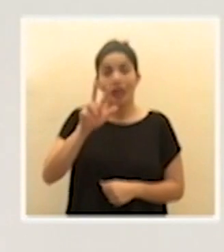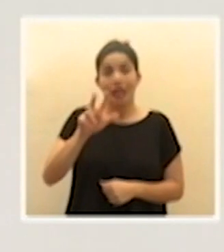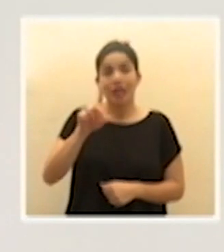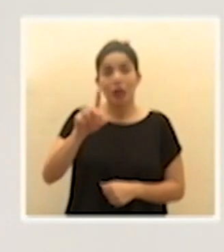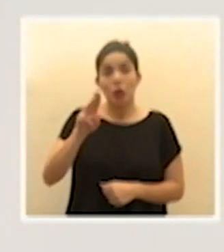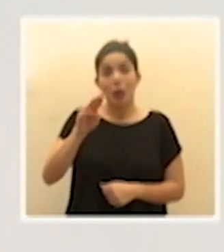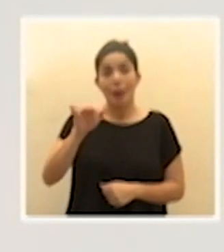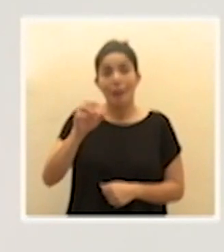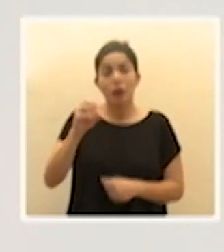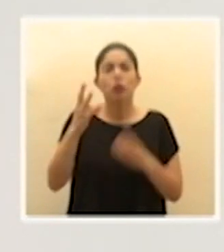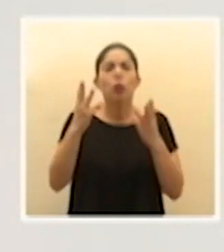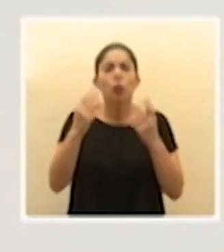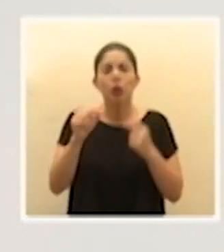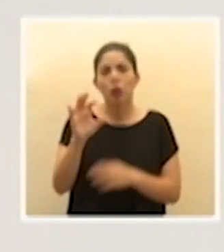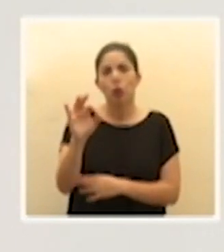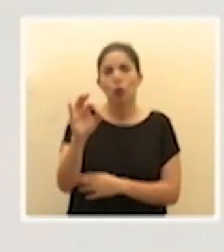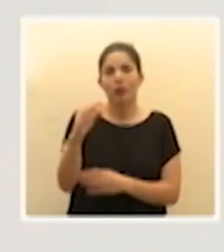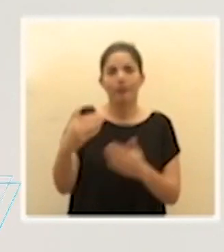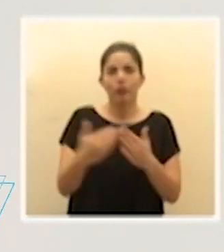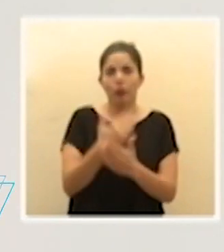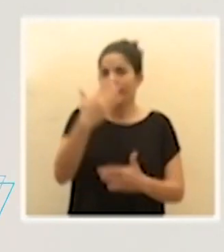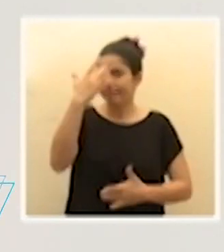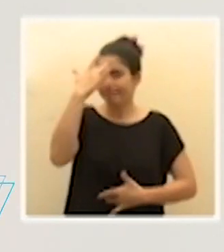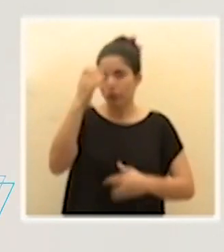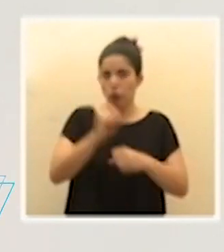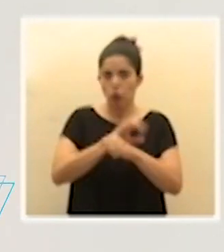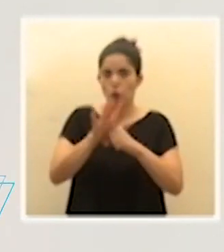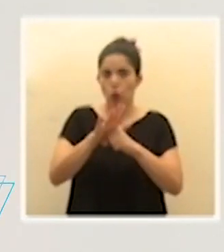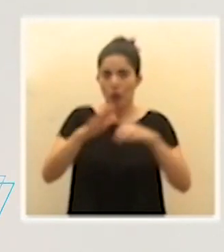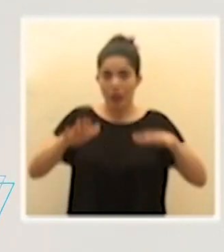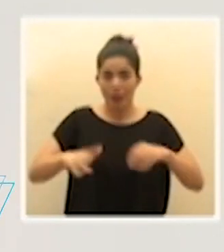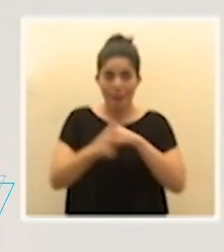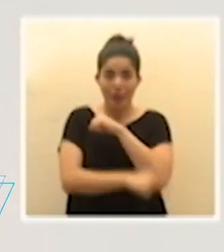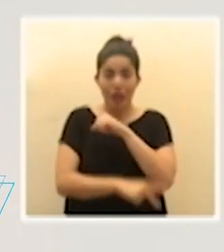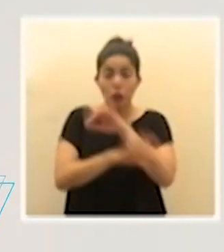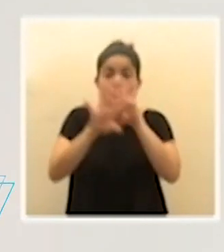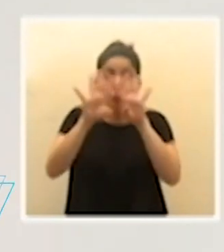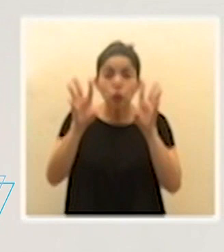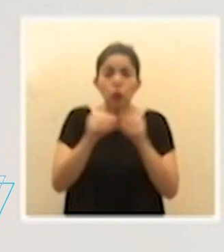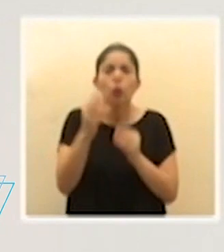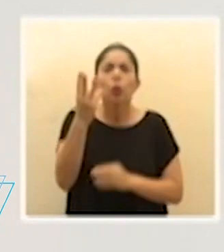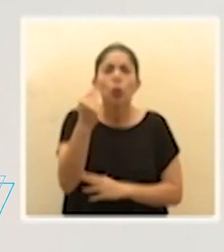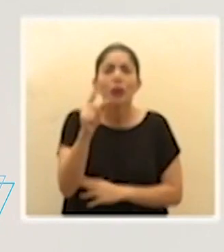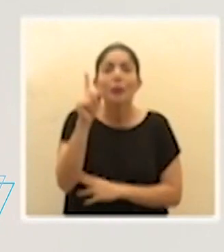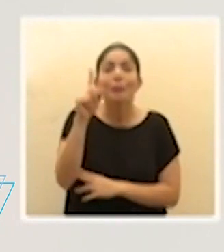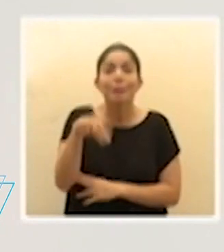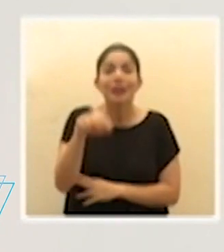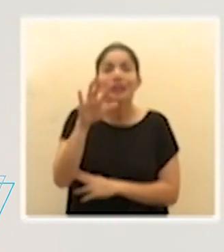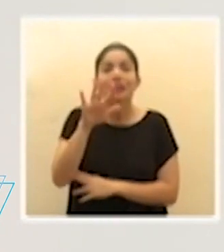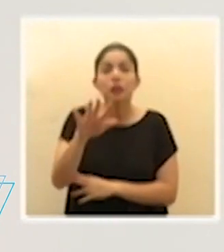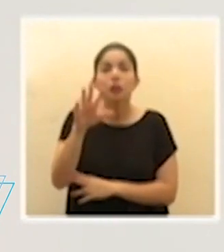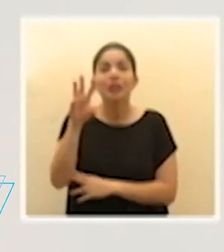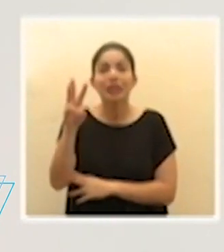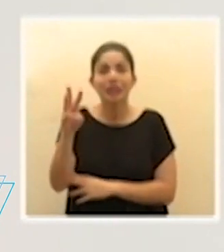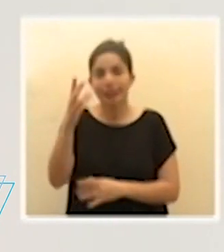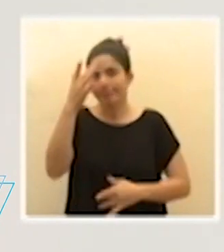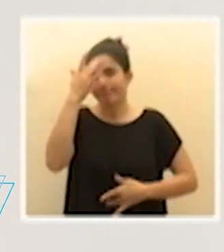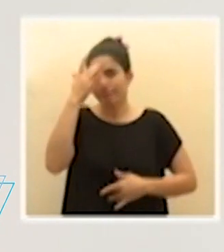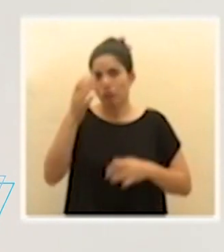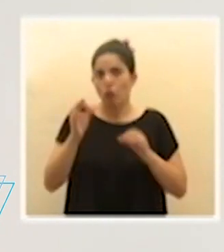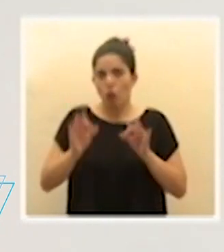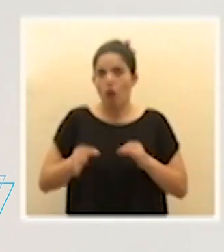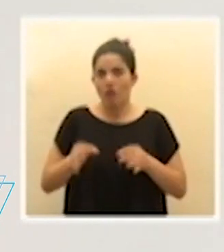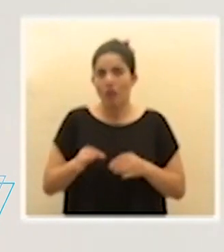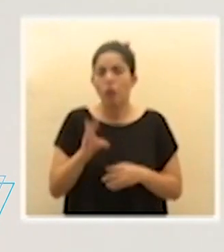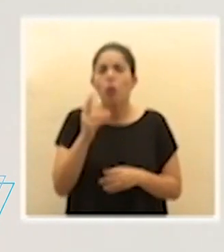mayo, se registran 9 casos nuevos de COVID-19 en nuestro país para alcanzar un total de 1.056 casos confirmados. El rango de